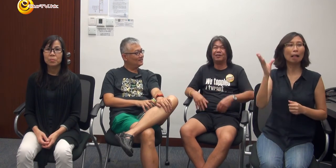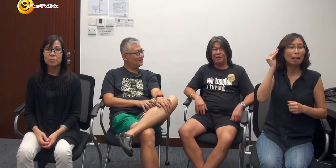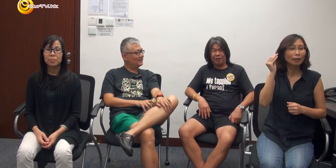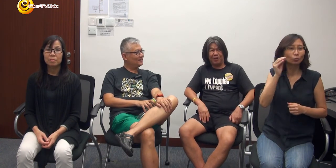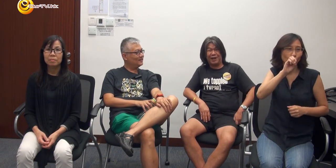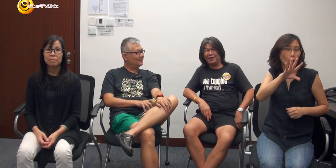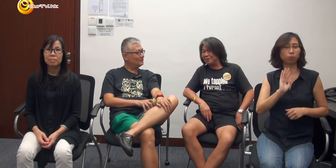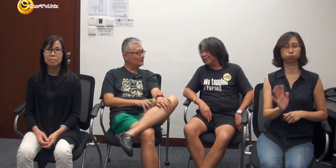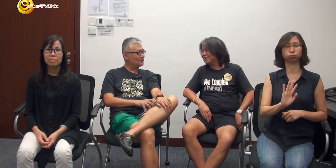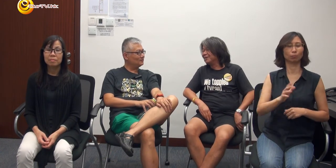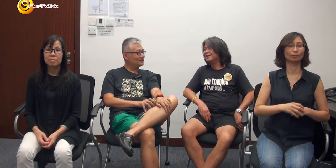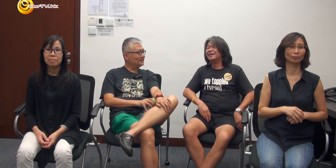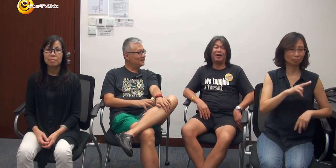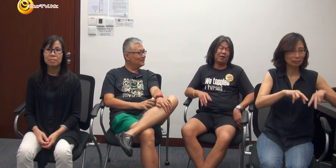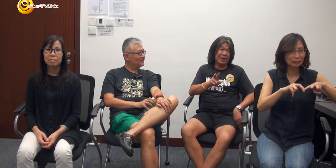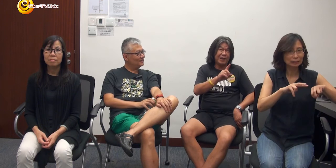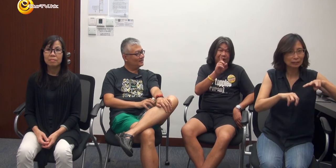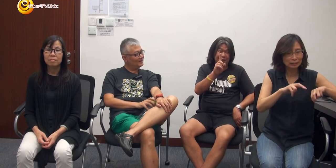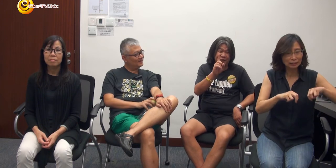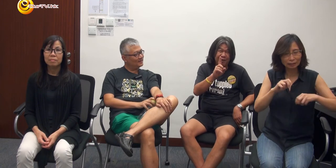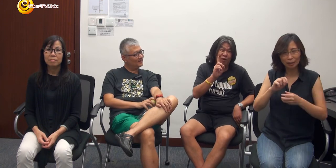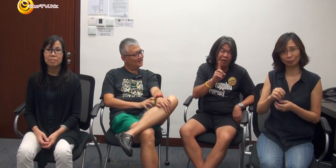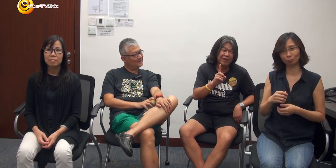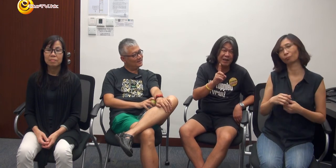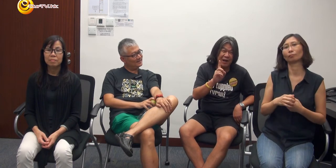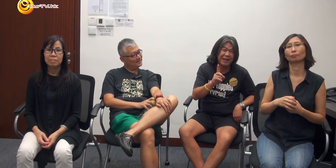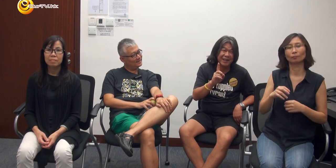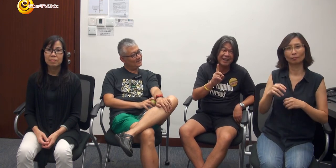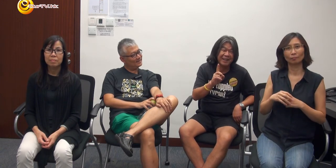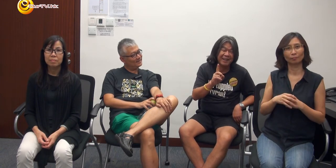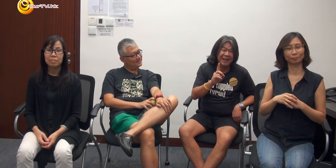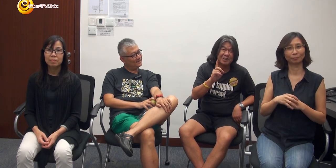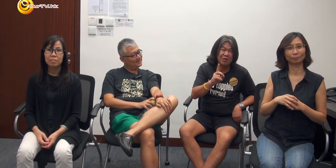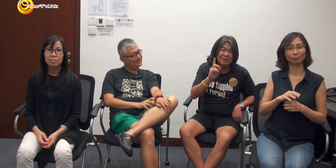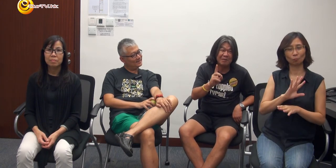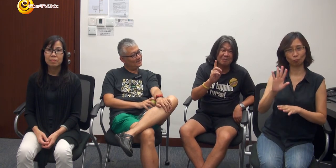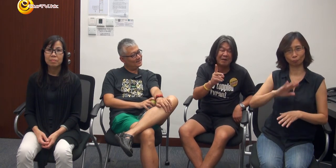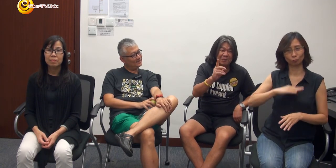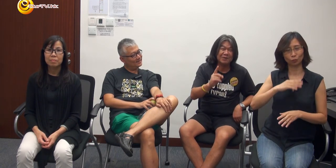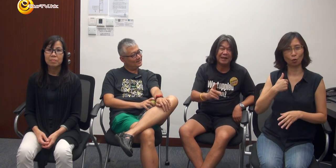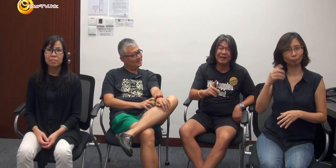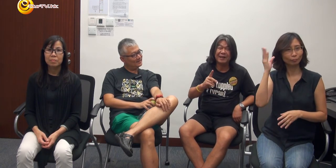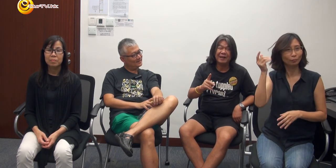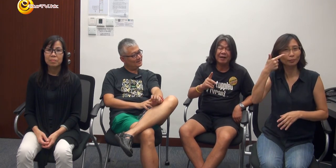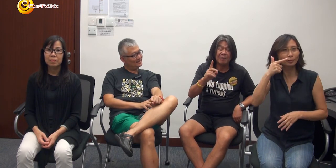你咁話我茶找不足，嗱我講咩？呢個咧就係我聽翻嚟嘅最新版本，就係話俾你